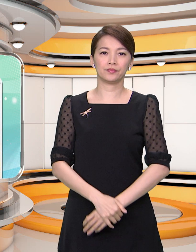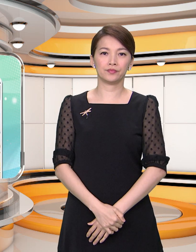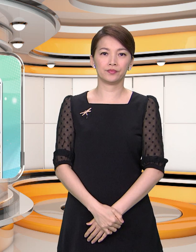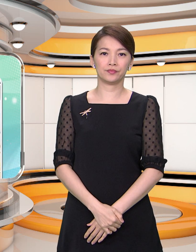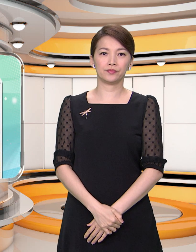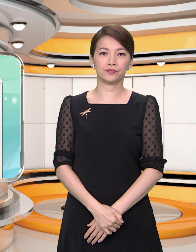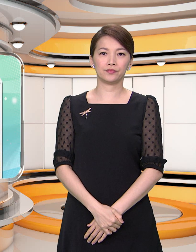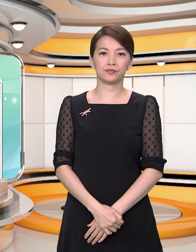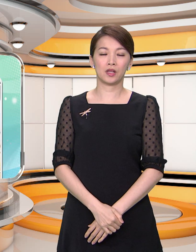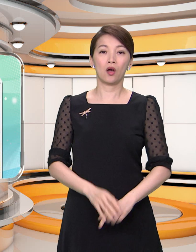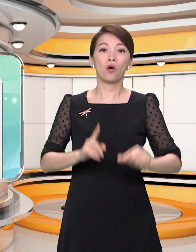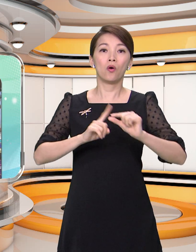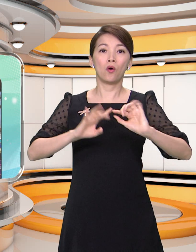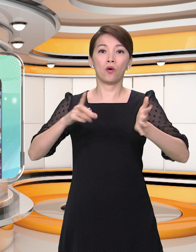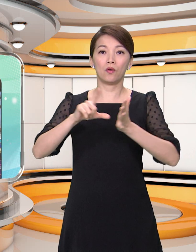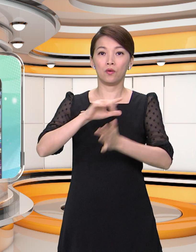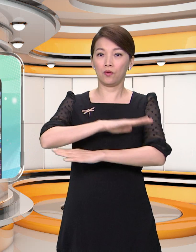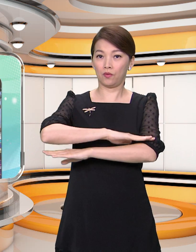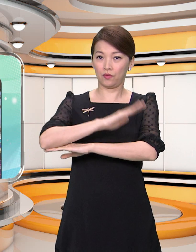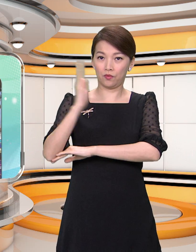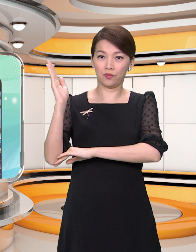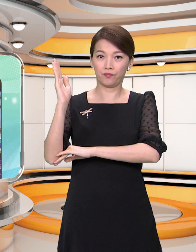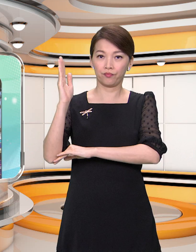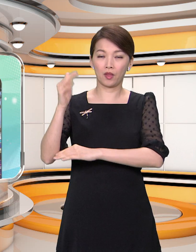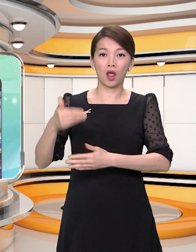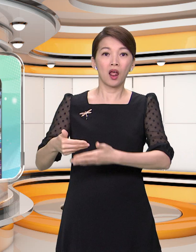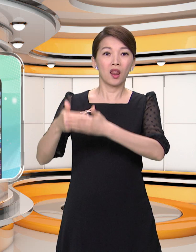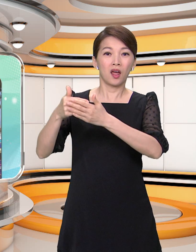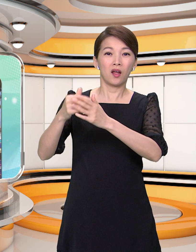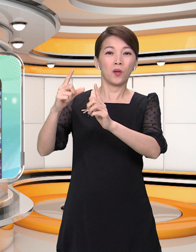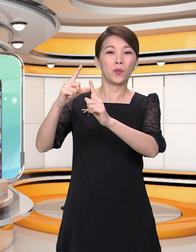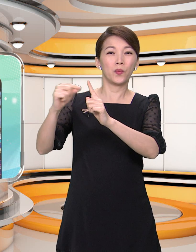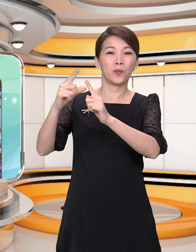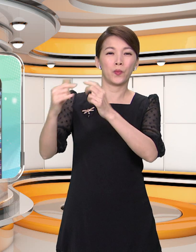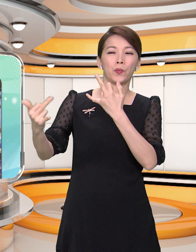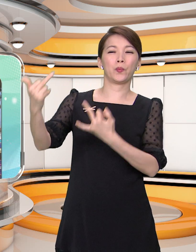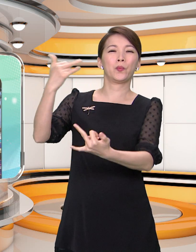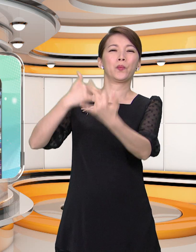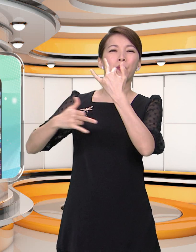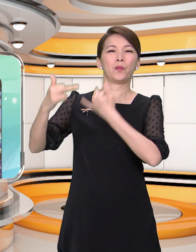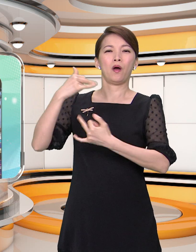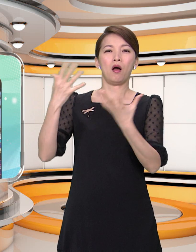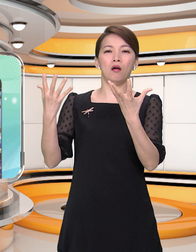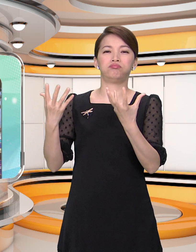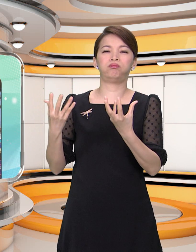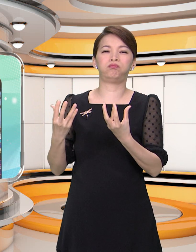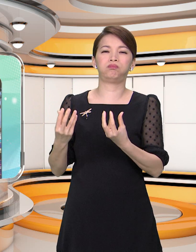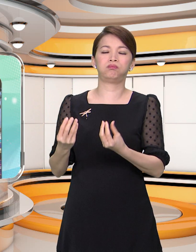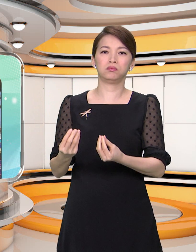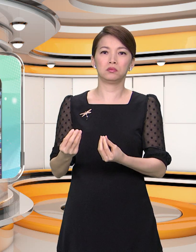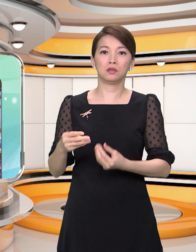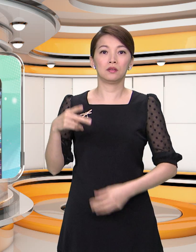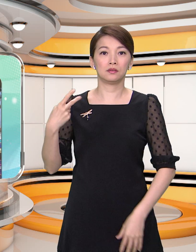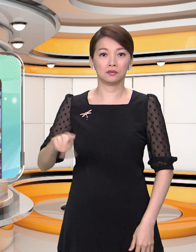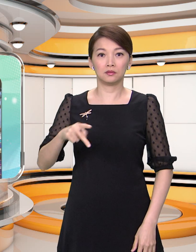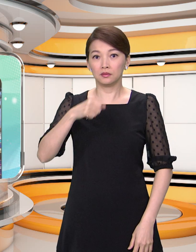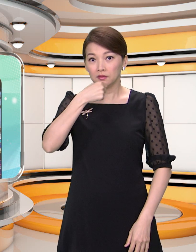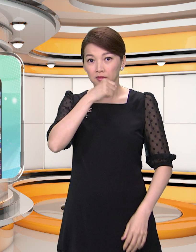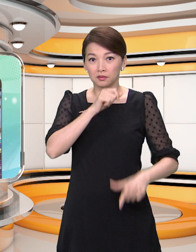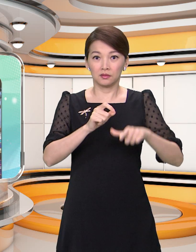而中国时报的头条是陆客缩减，再加上一例一休，目前